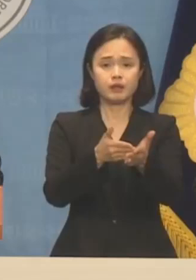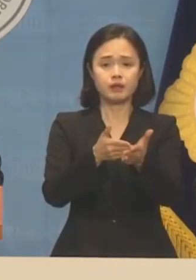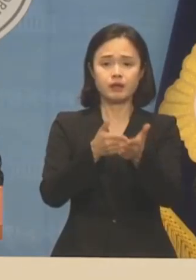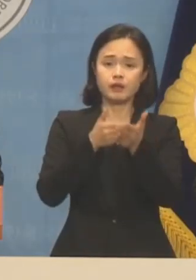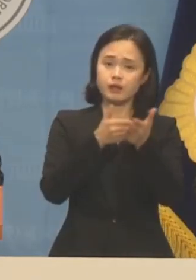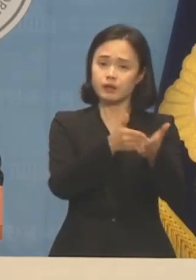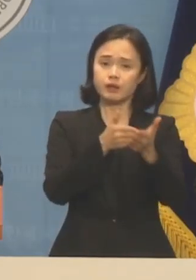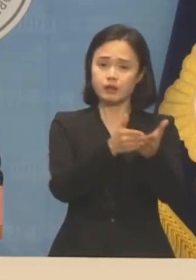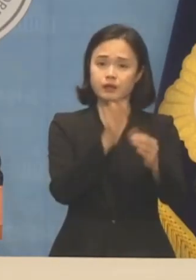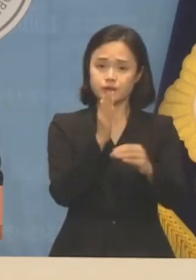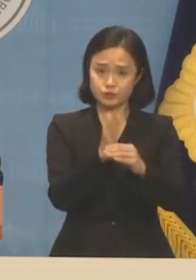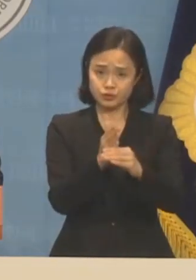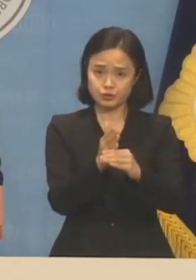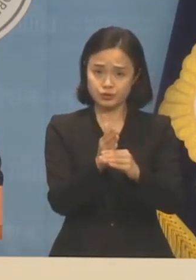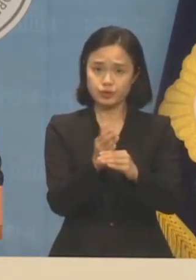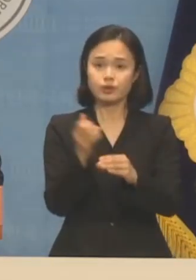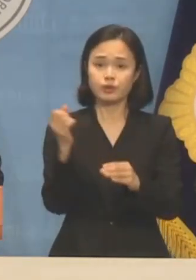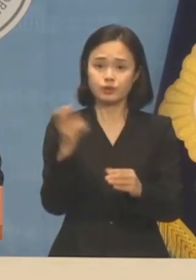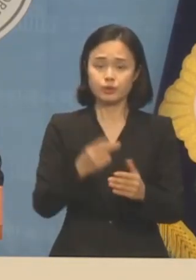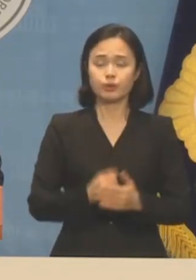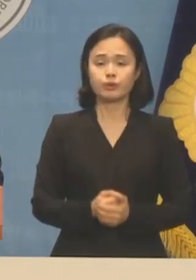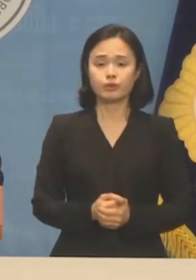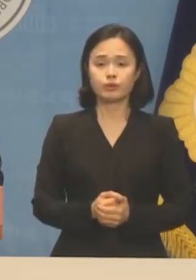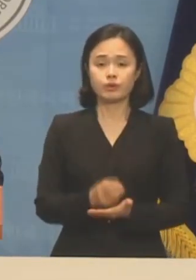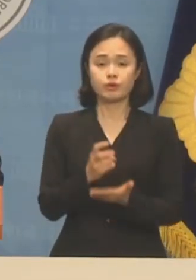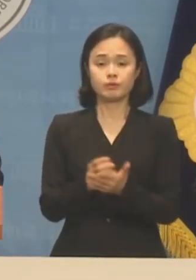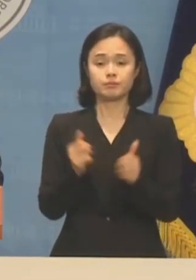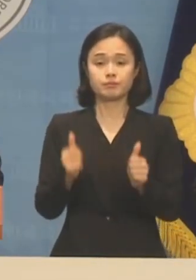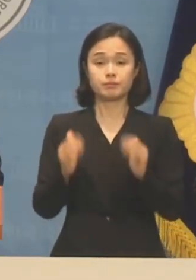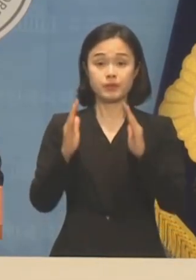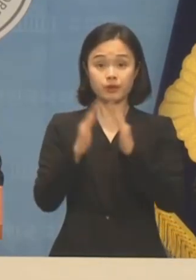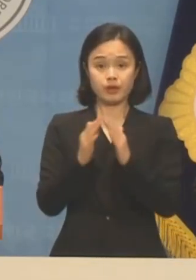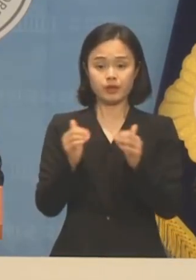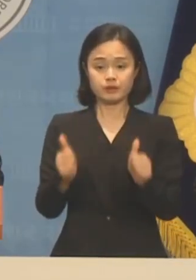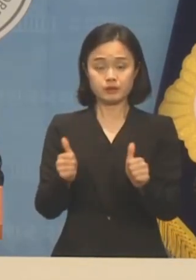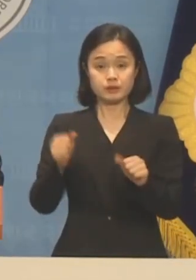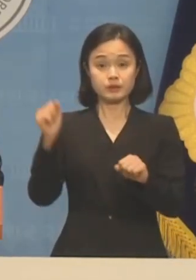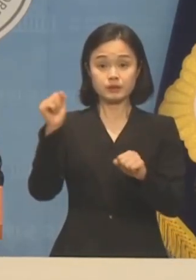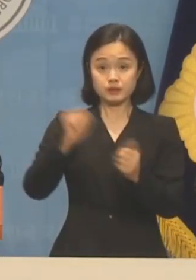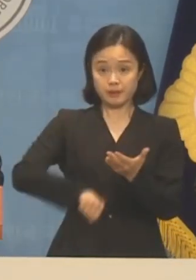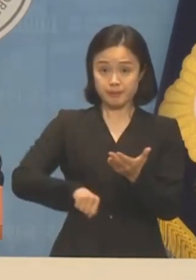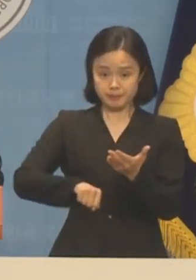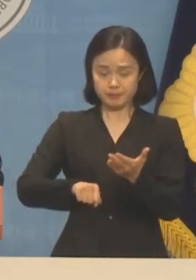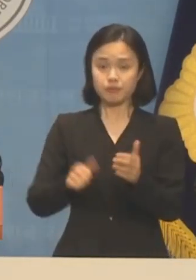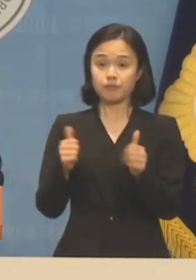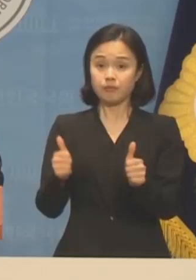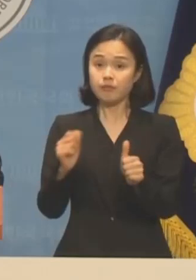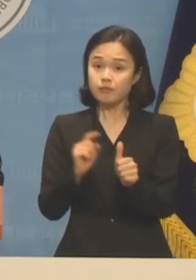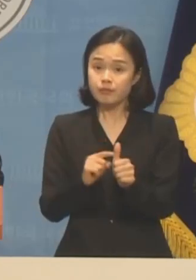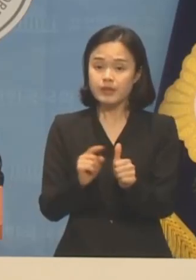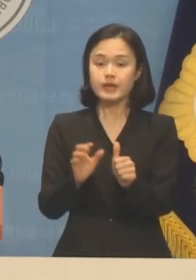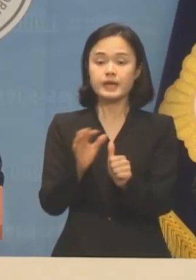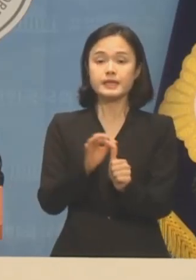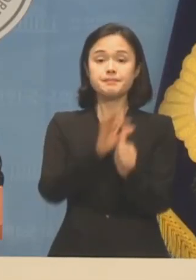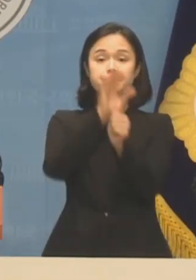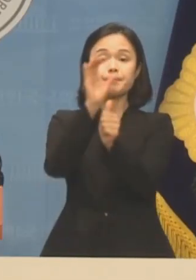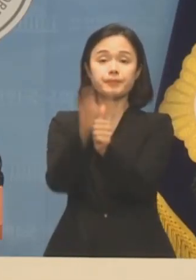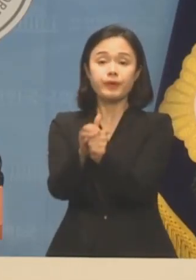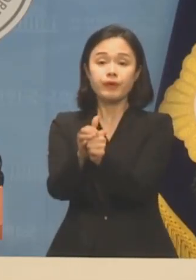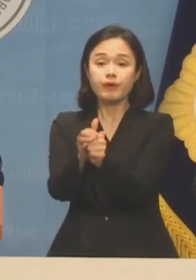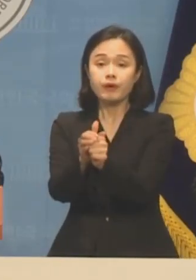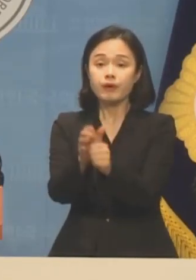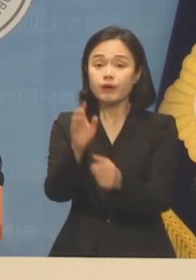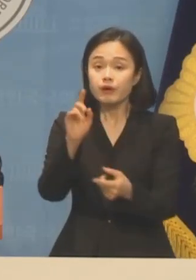대해서 최상목 대행이 국회에서의 여야 합의를 확인한 후에 결정하겠다고